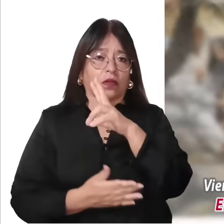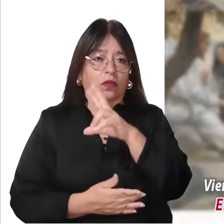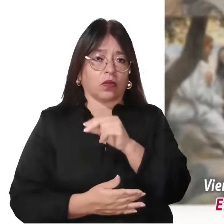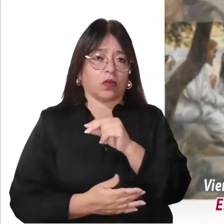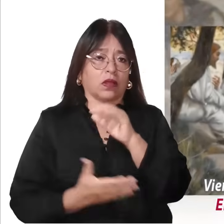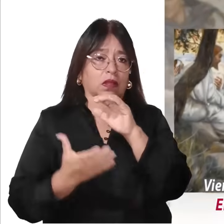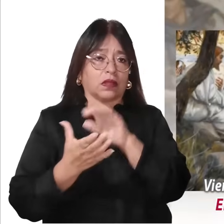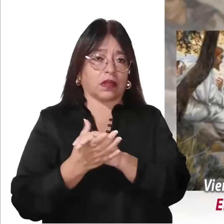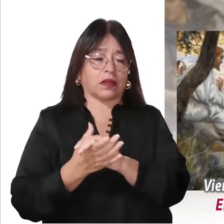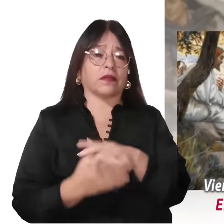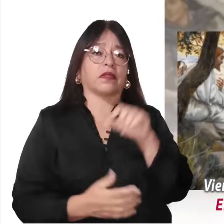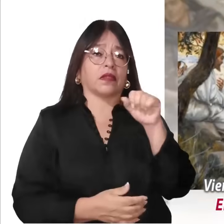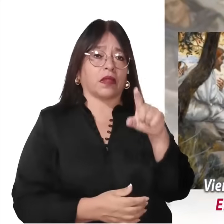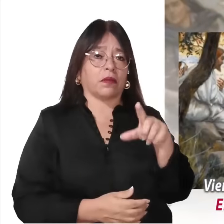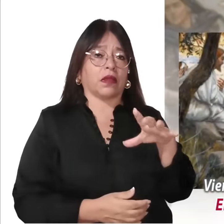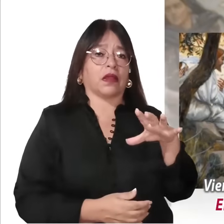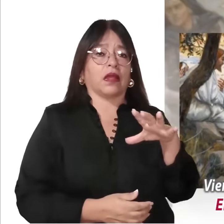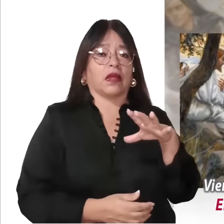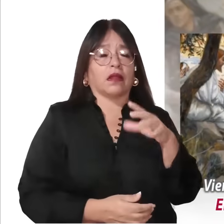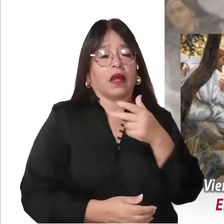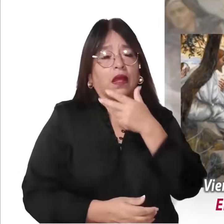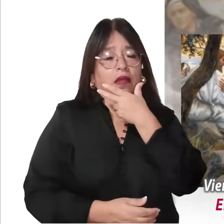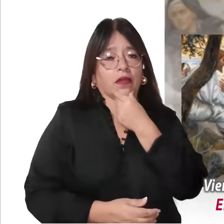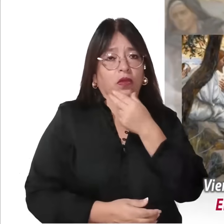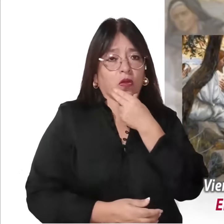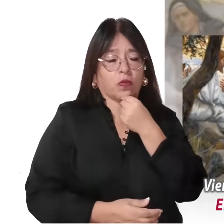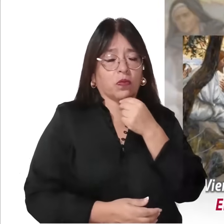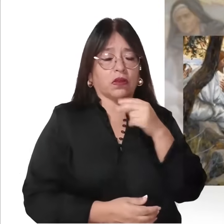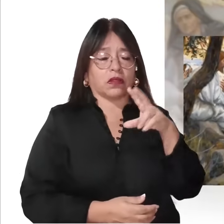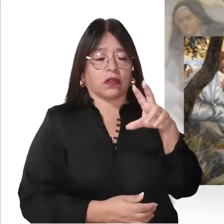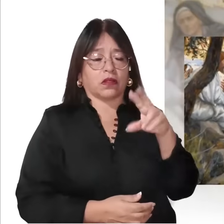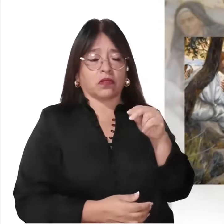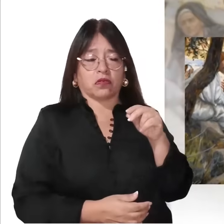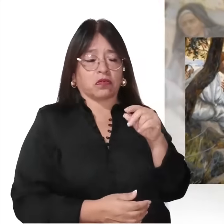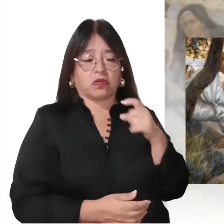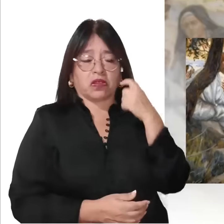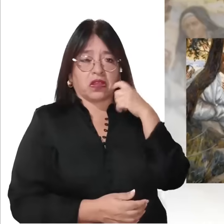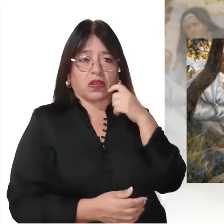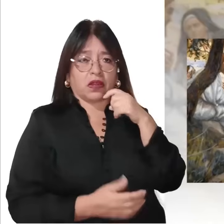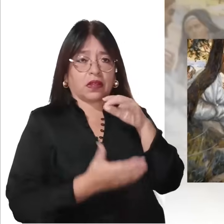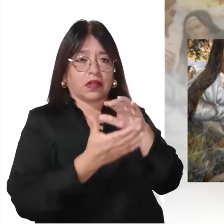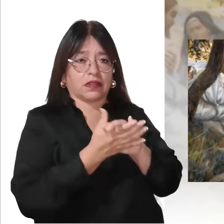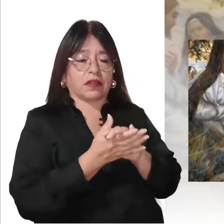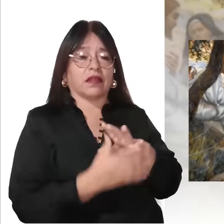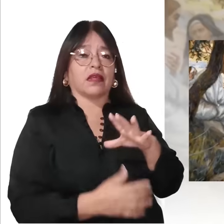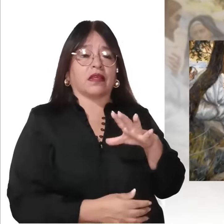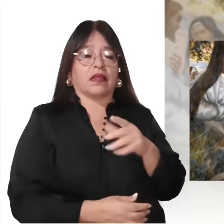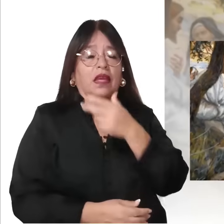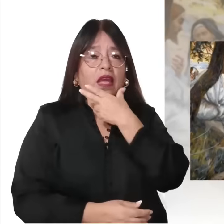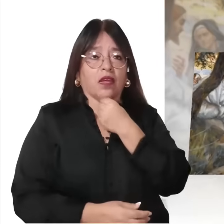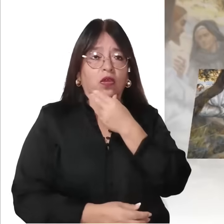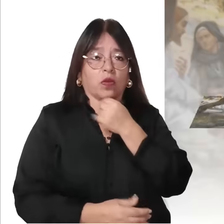mutilados por los hombres, y hay otros que han renunciado al matrimonio por el reino de los cielos. Que lo